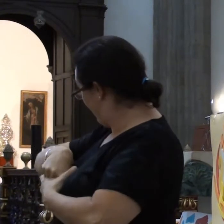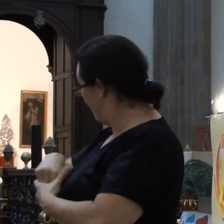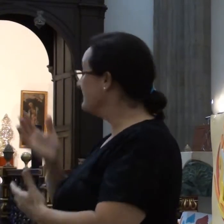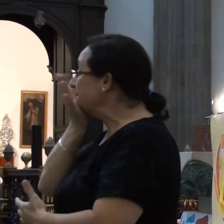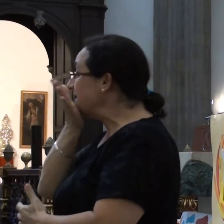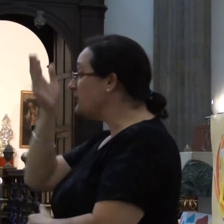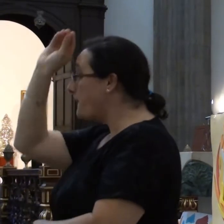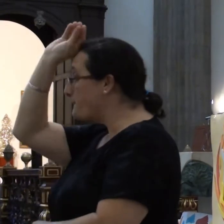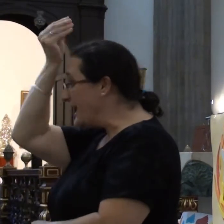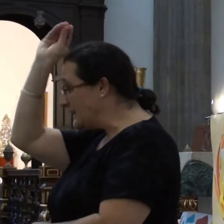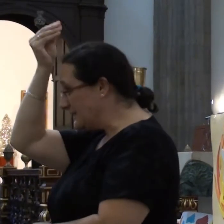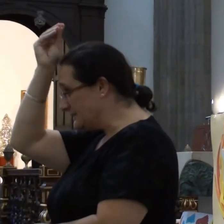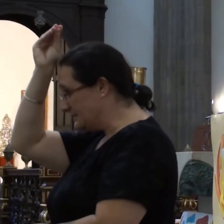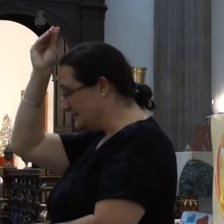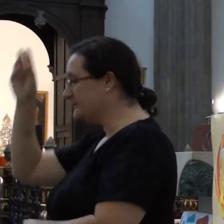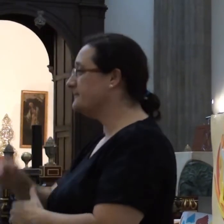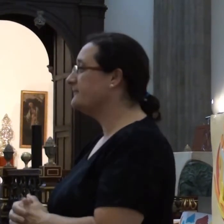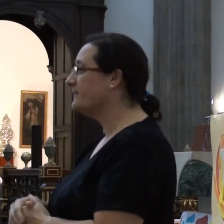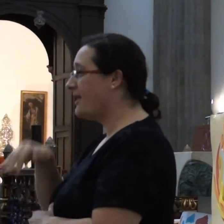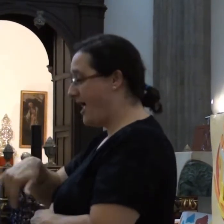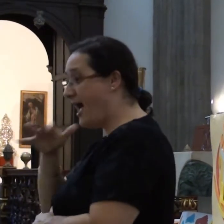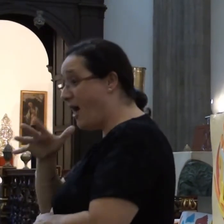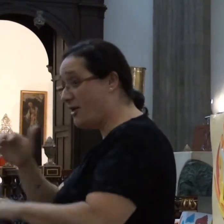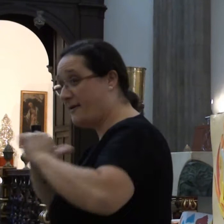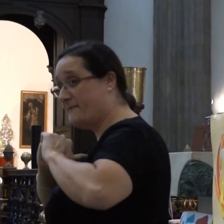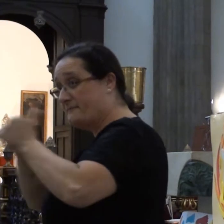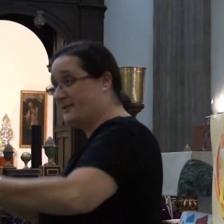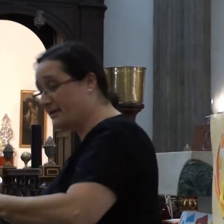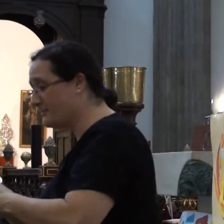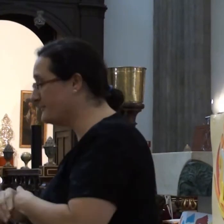Pues nos podemos ya en marcha